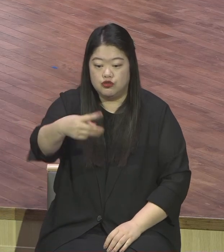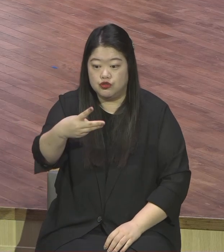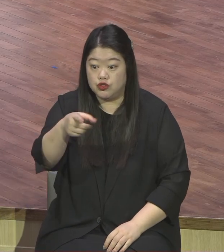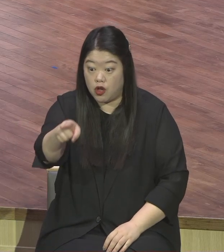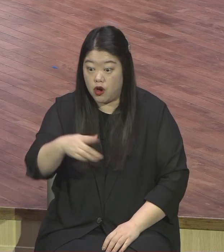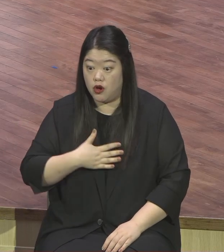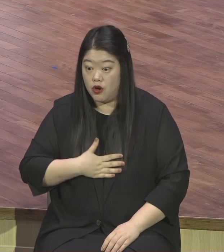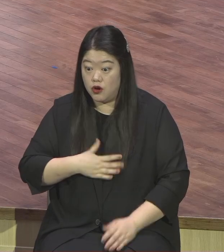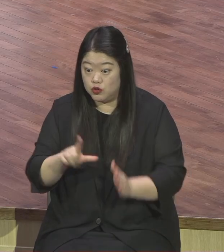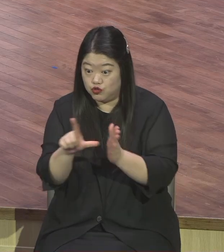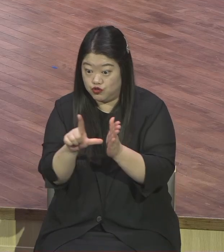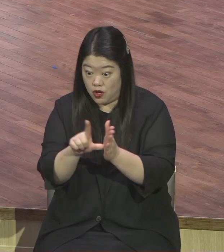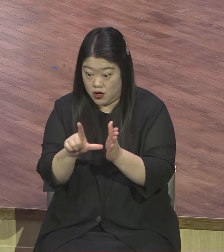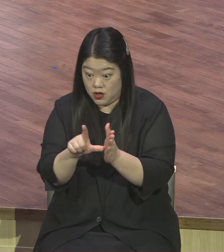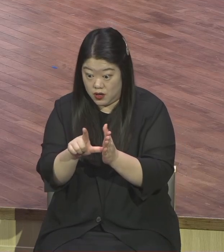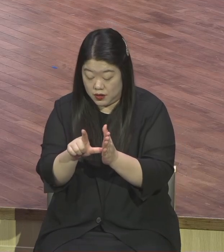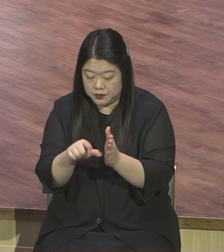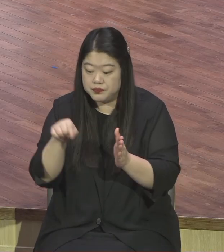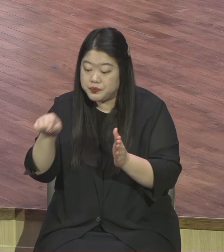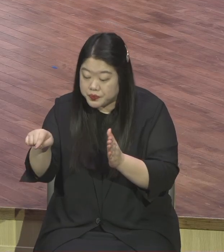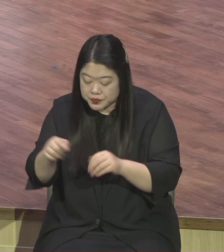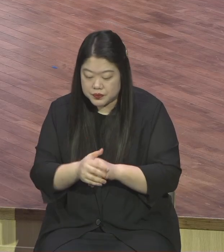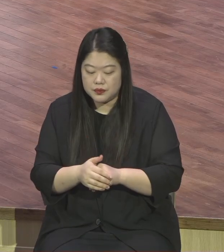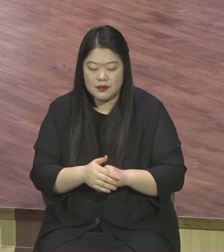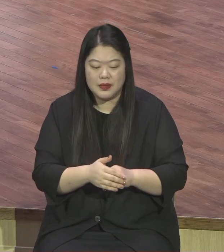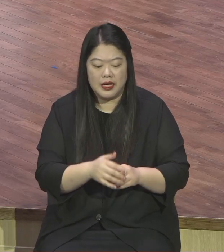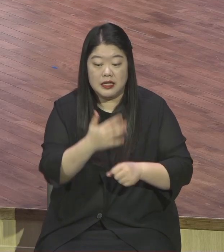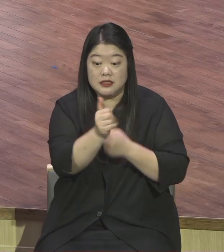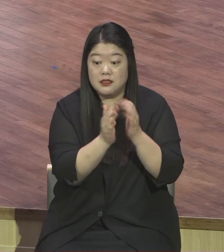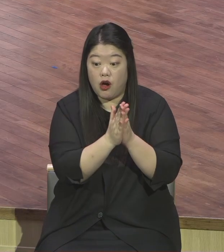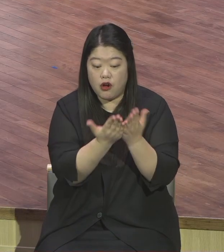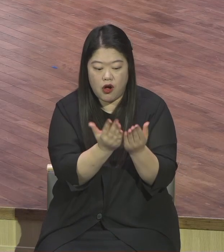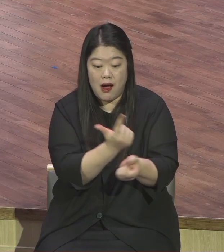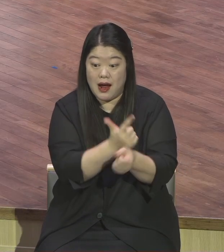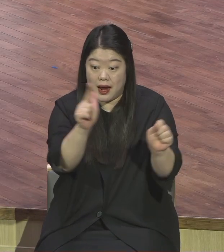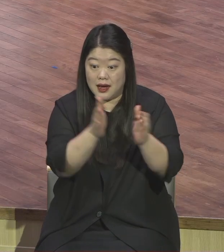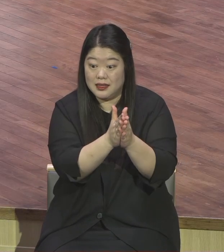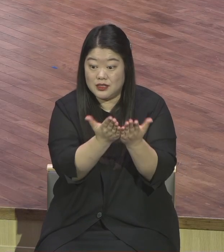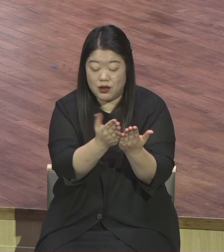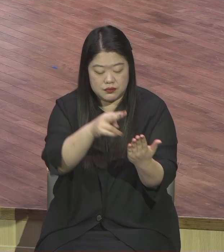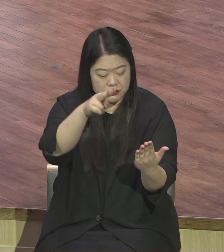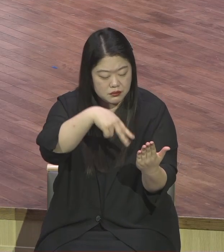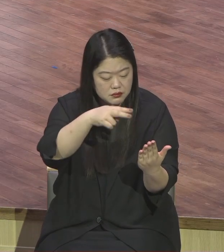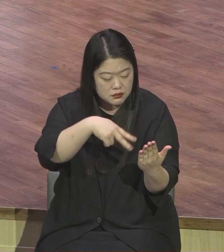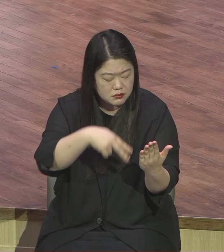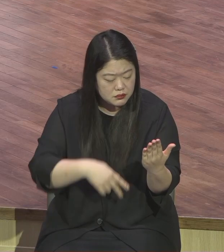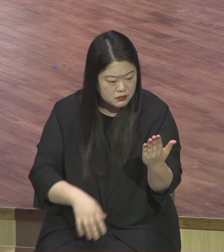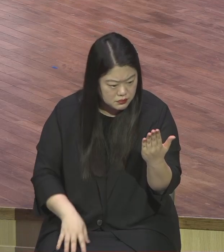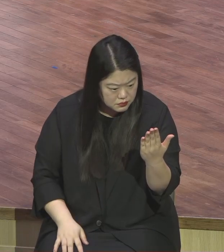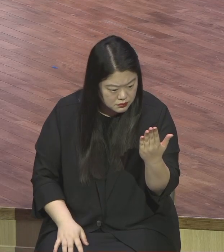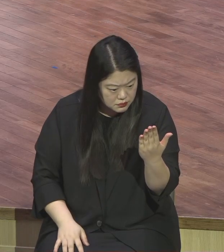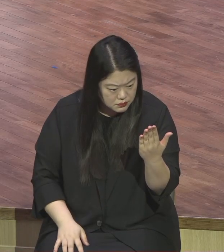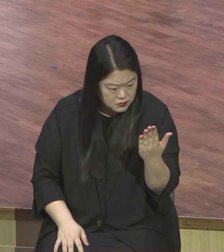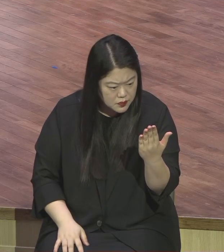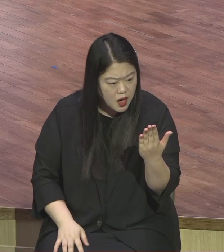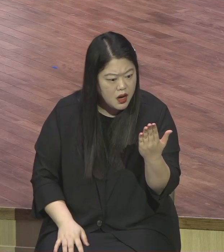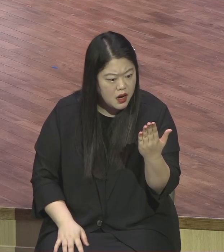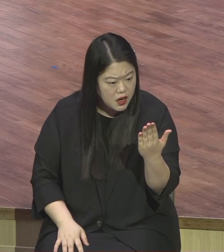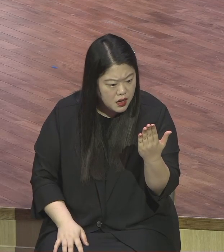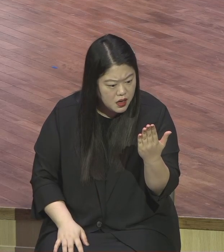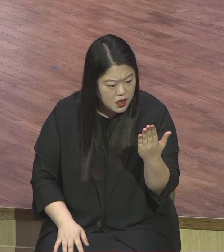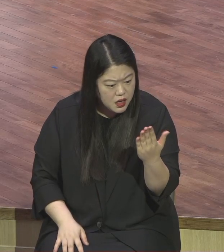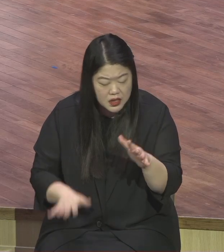갈라디아서를 이 말씀을 읽으면서 당시에 교회가 성경에 기록된 그러한